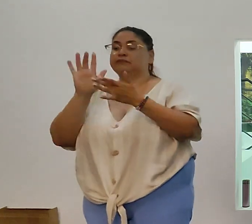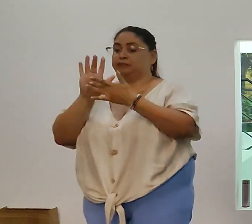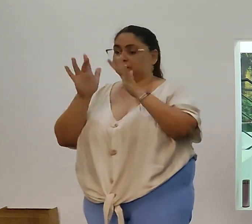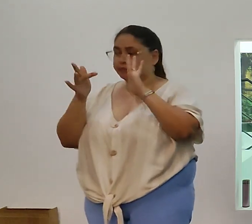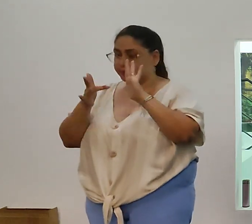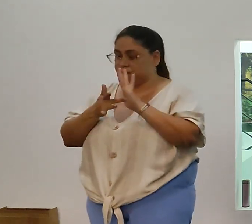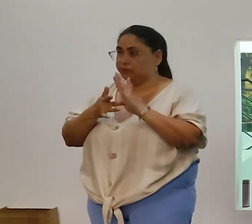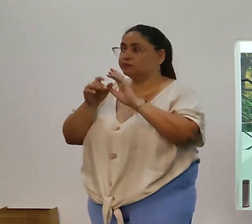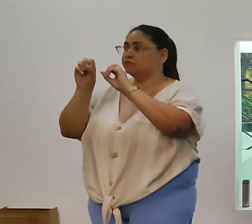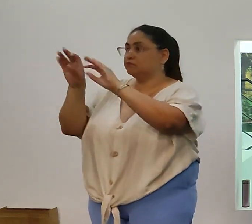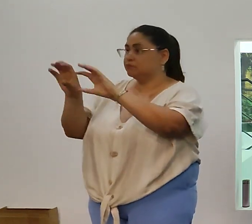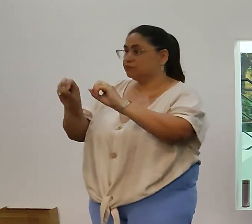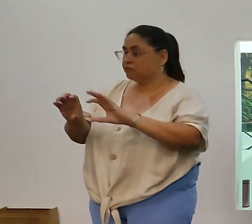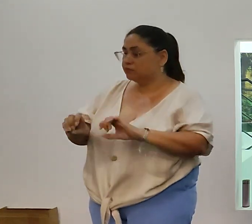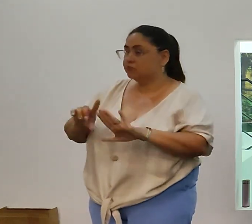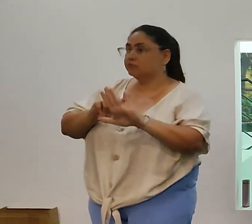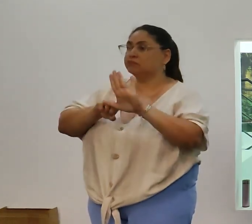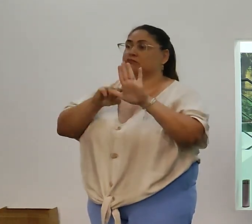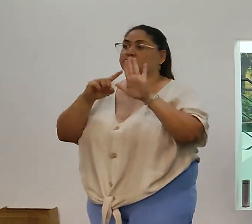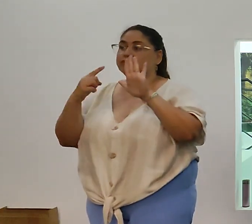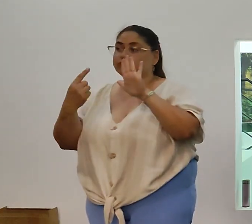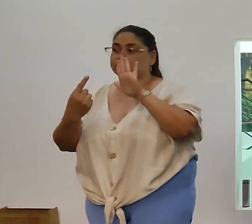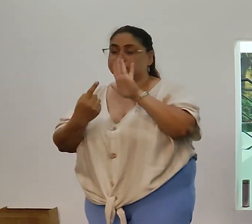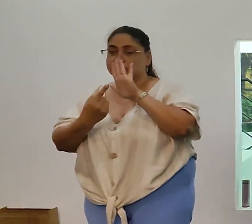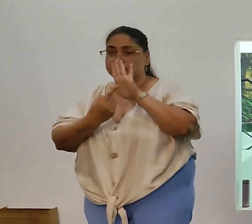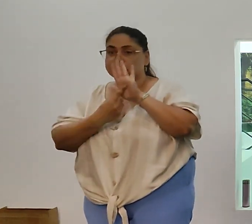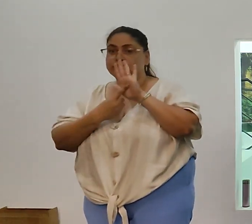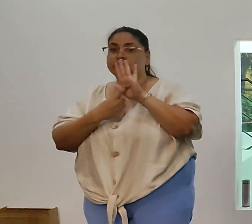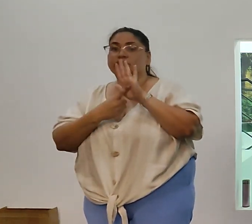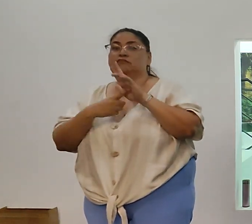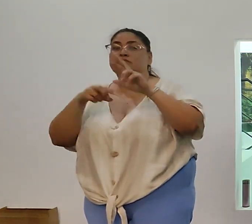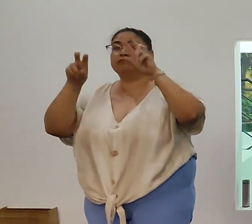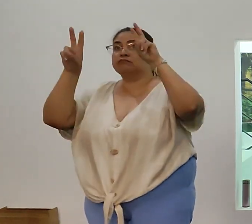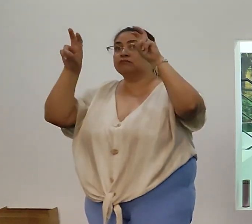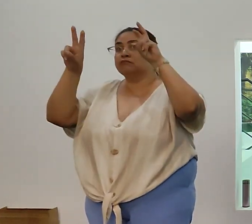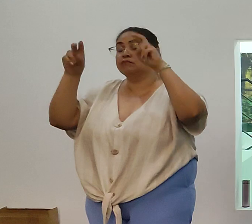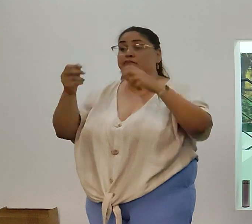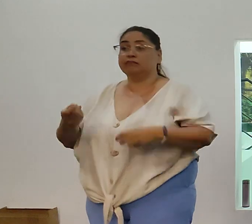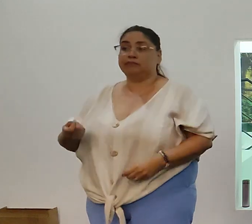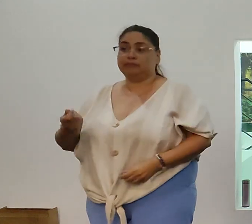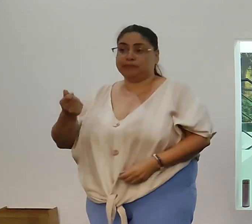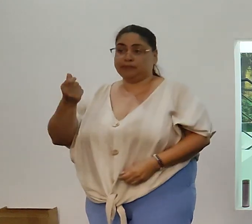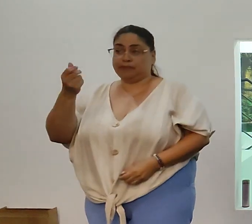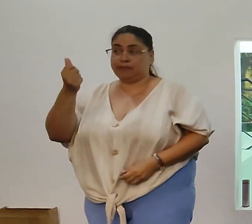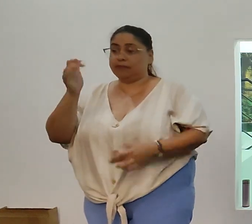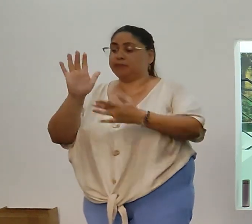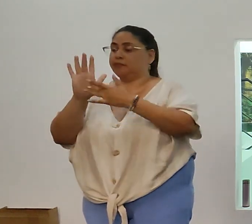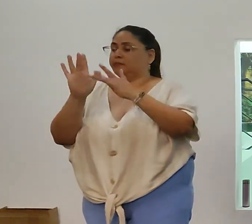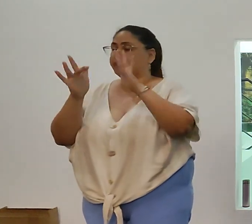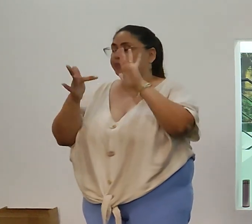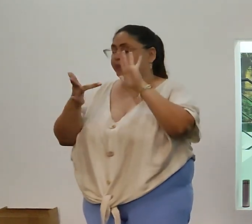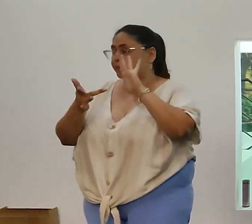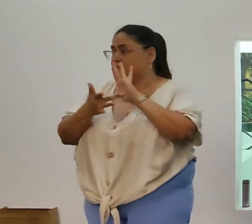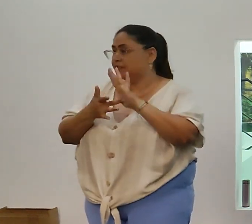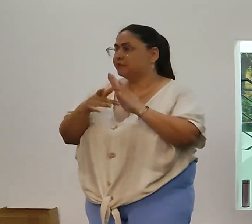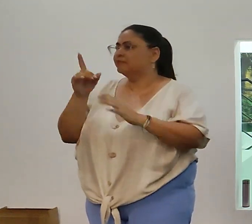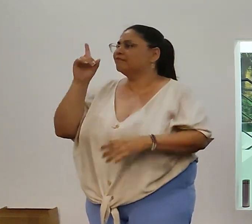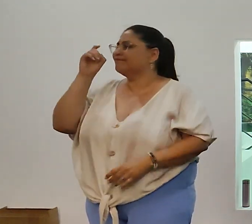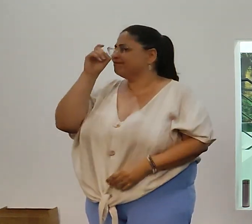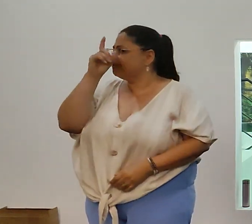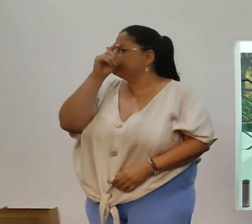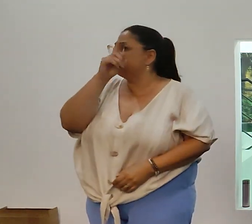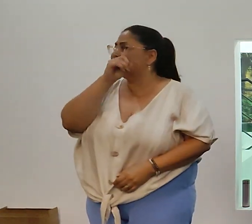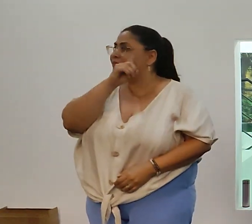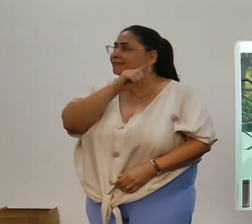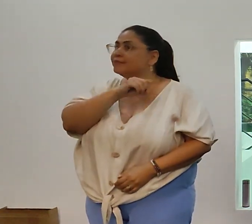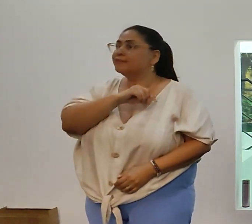uma vez, estava ensinando por meio de parábolas, e ele abordou um tema sobre o dinheiro. Jesus estava dizendo que é muito difícil, não